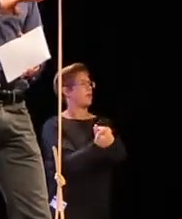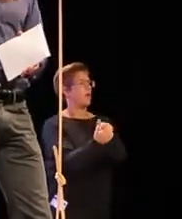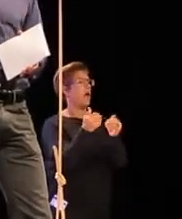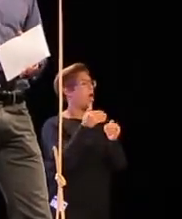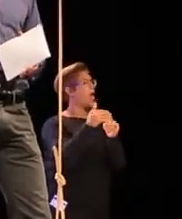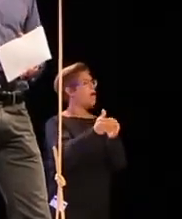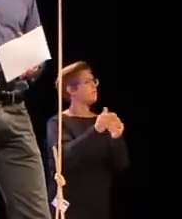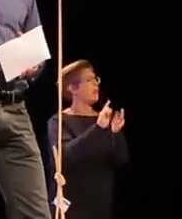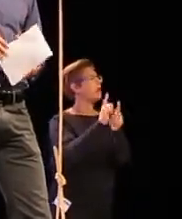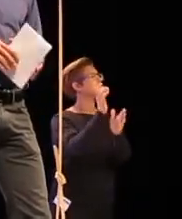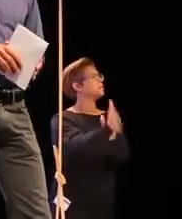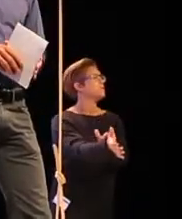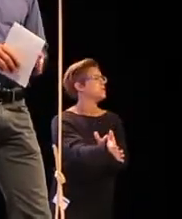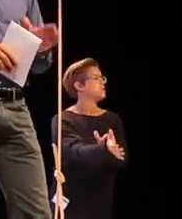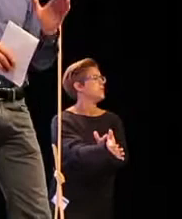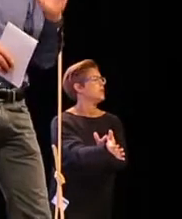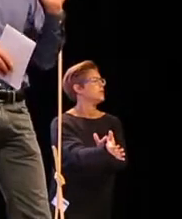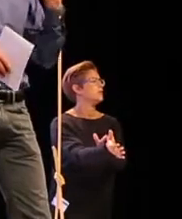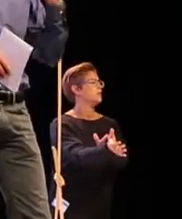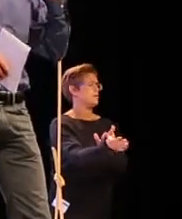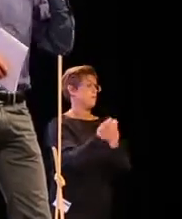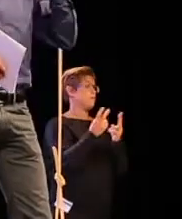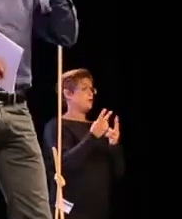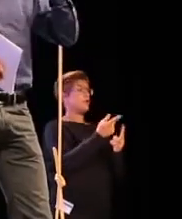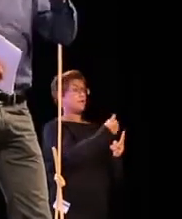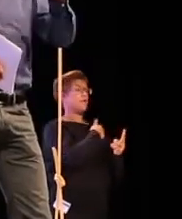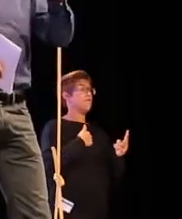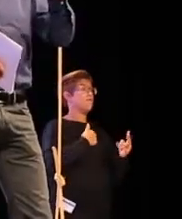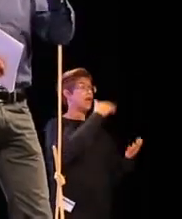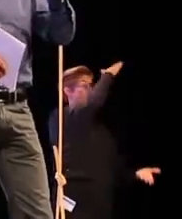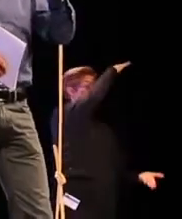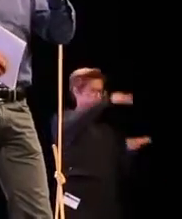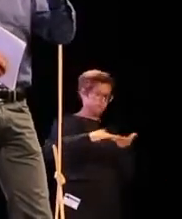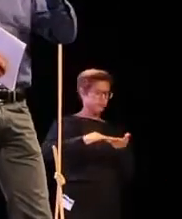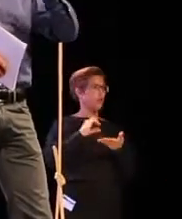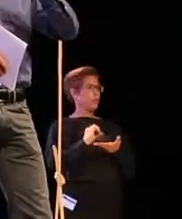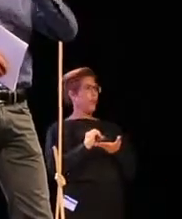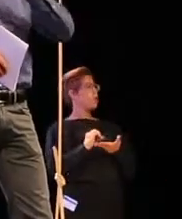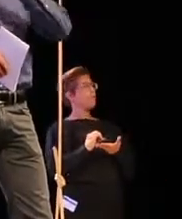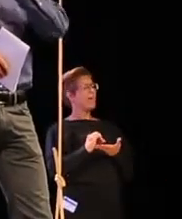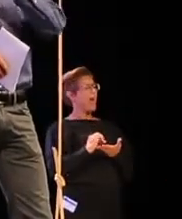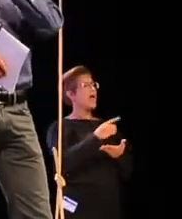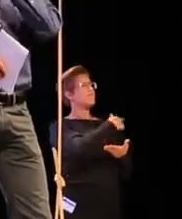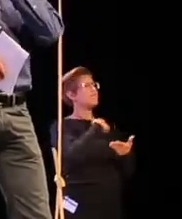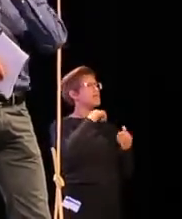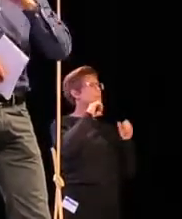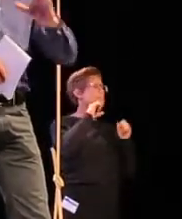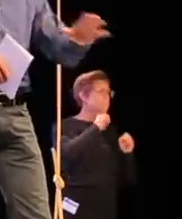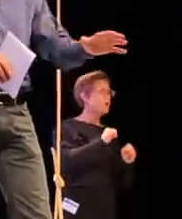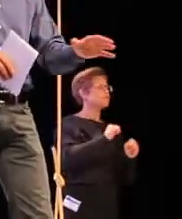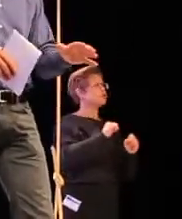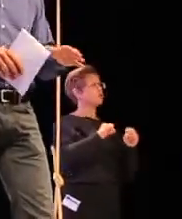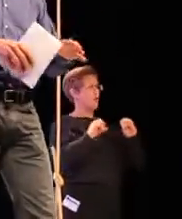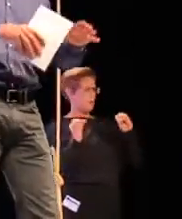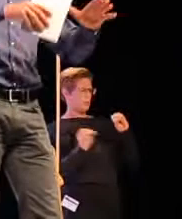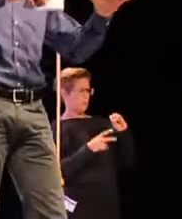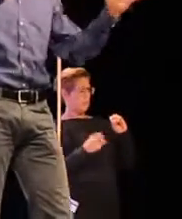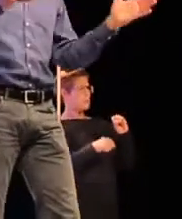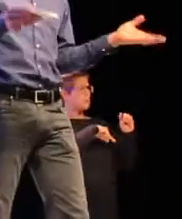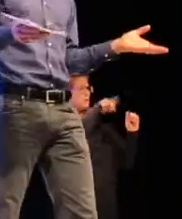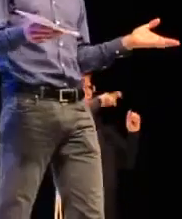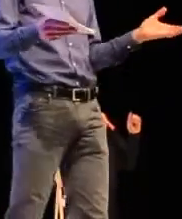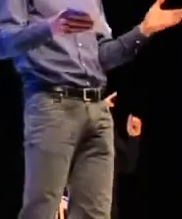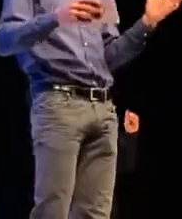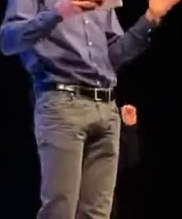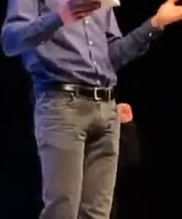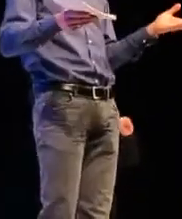något sätt nå noll omedelbart. Utan det handlar om att vi måste böja den här förbaskade utsläppskurvan och börja röra oss mycket, mycket snabbt i den